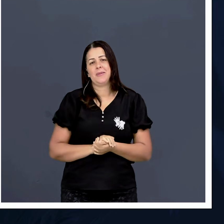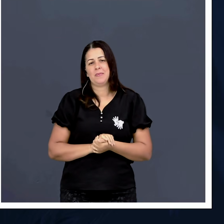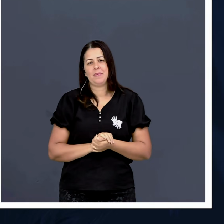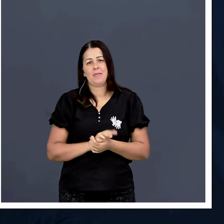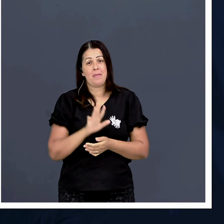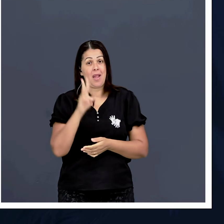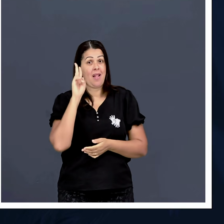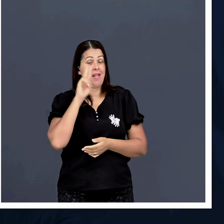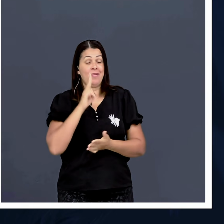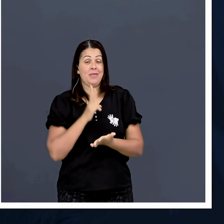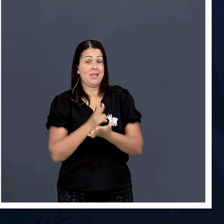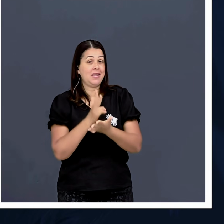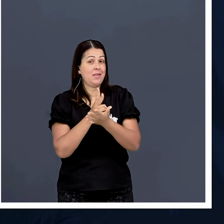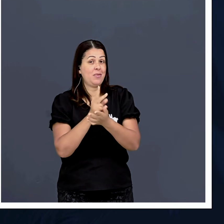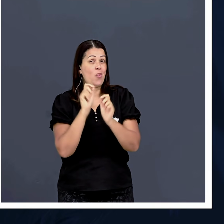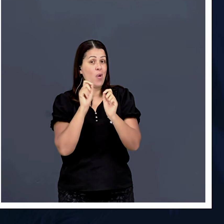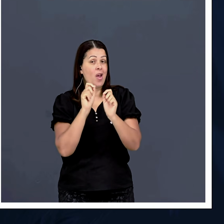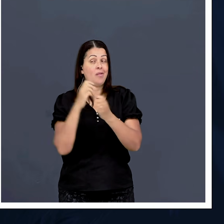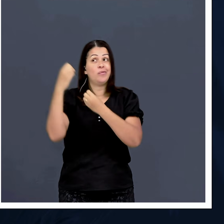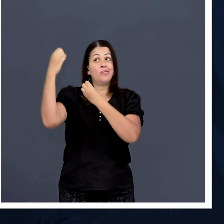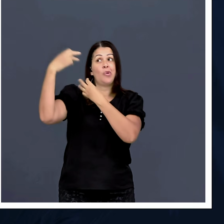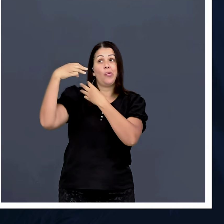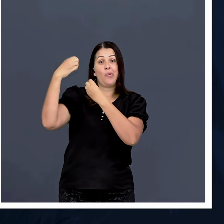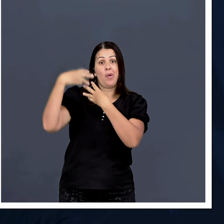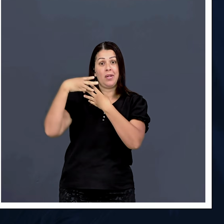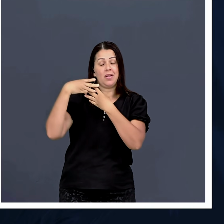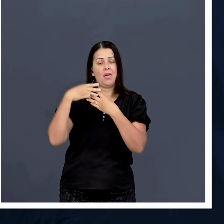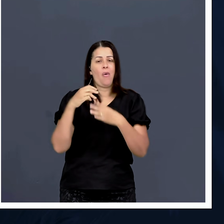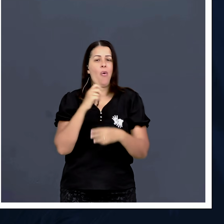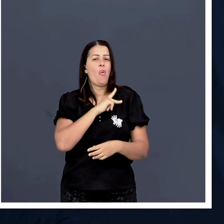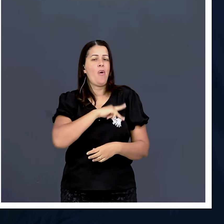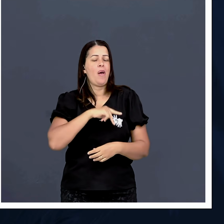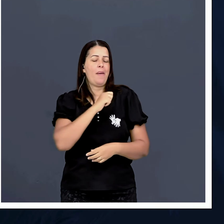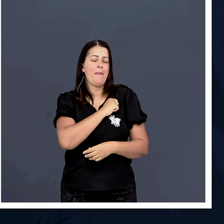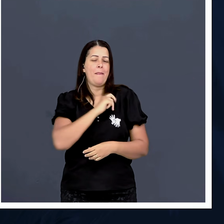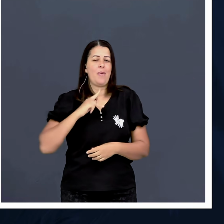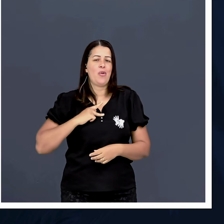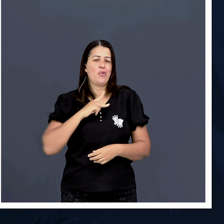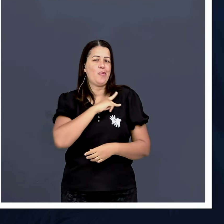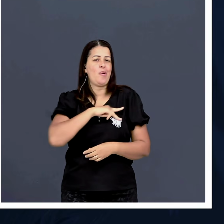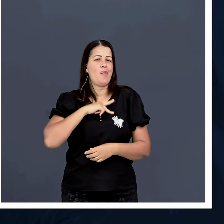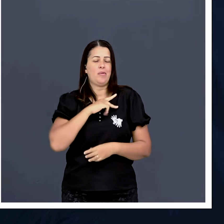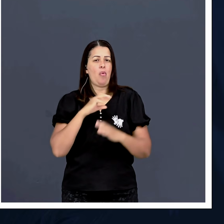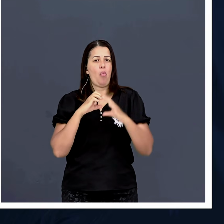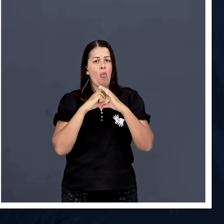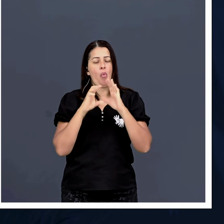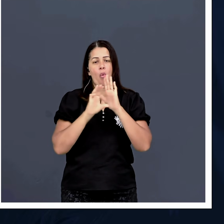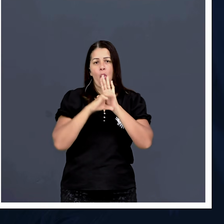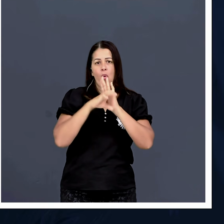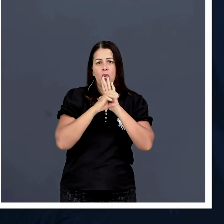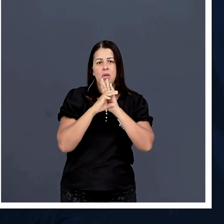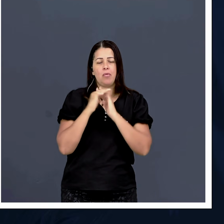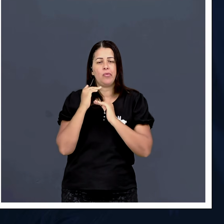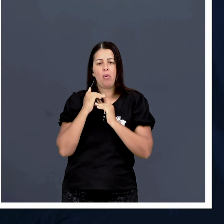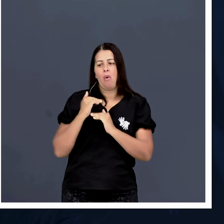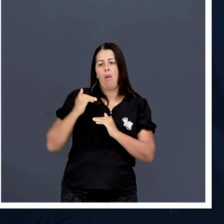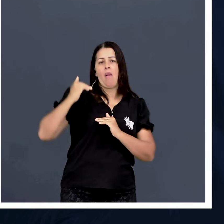Mas lembrem-se sempre da orientação do apóstolo Paulo, que ninguém tenha um conceito elevado de si